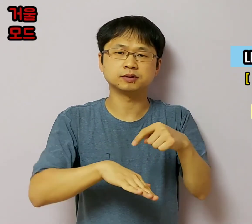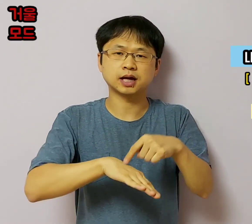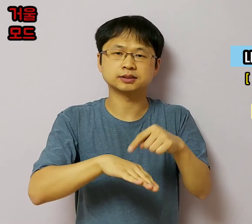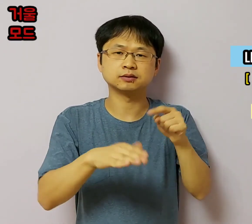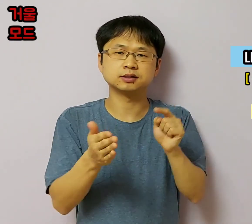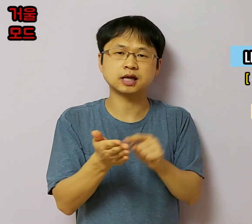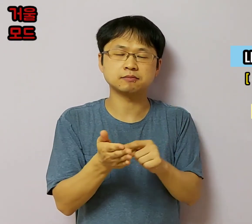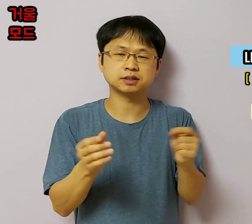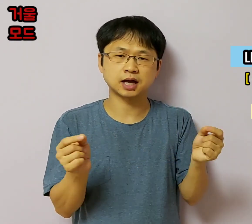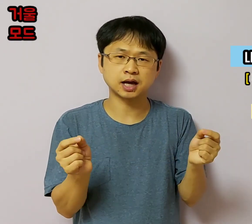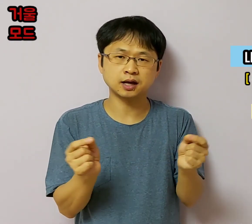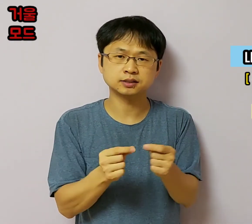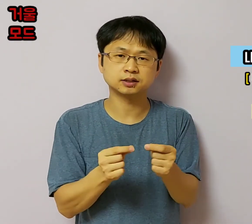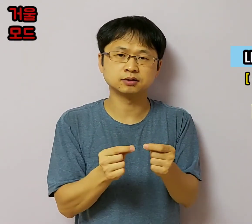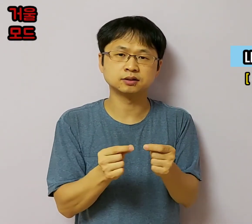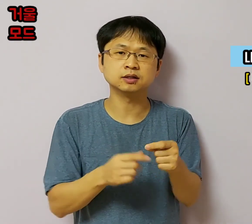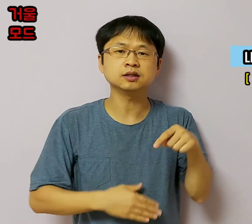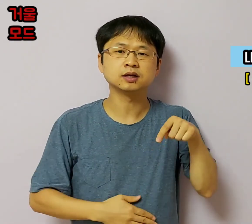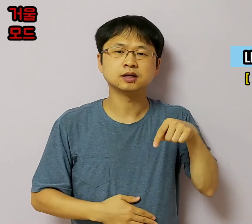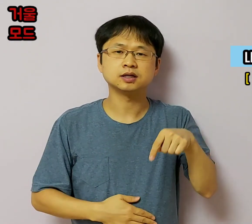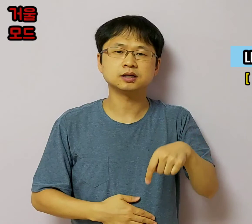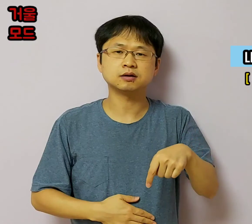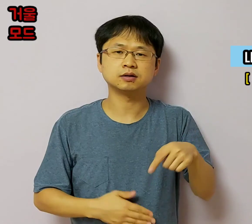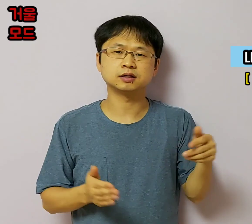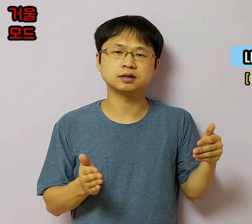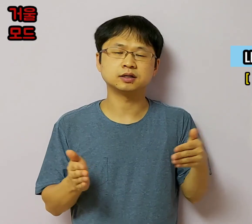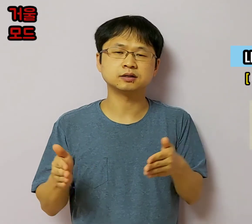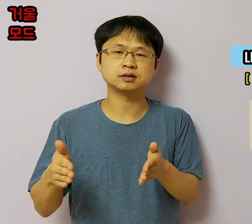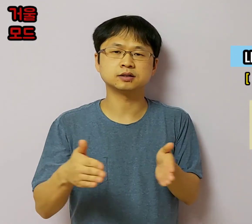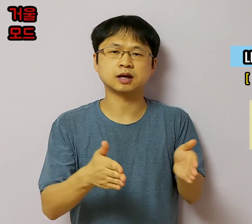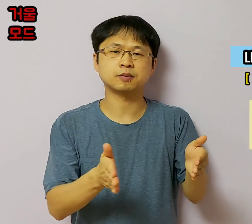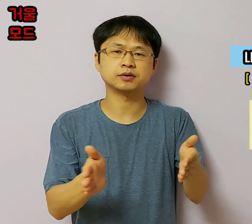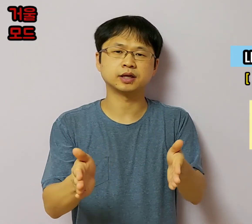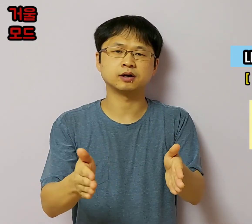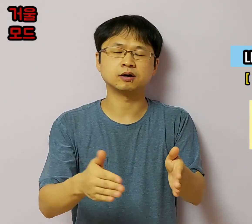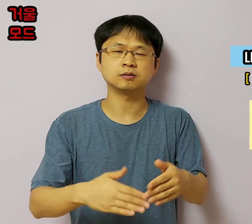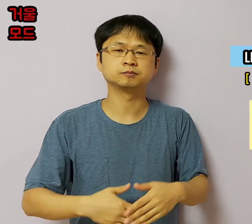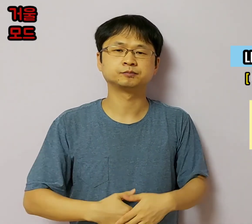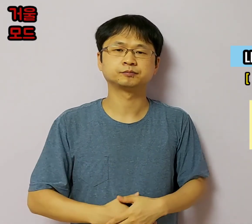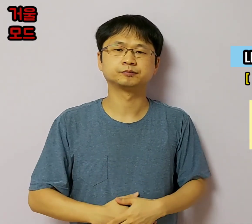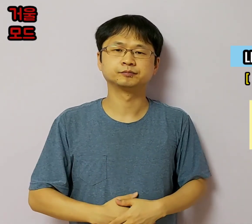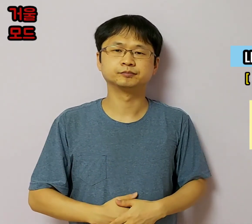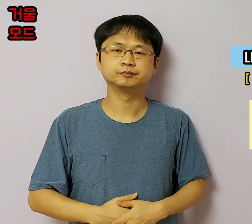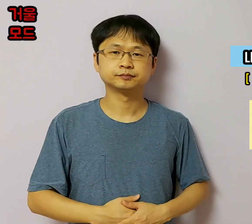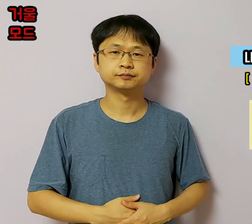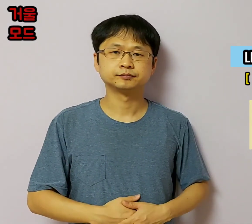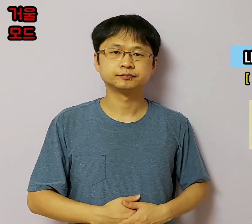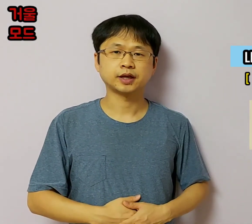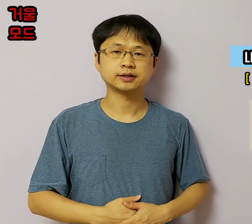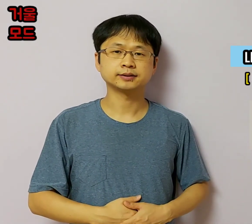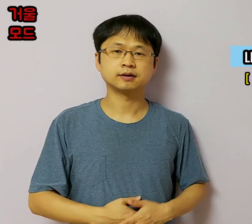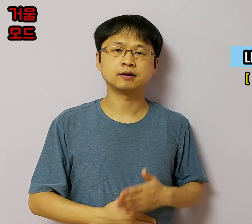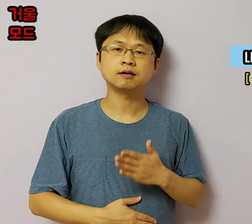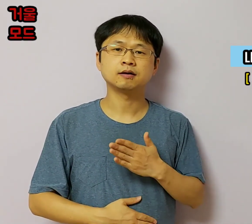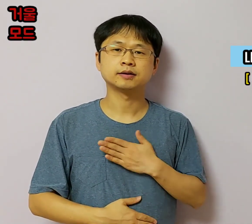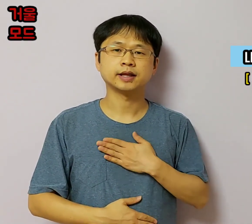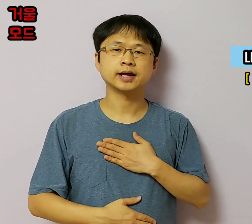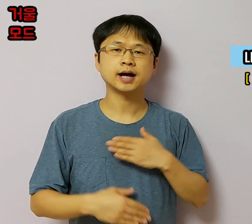겁니다. 정들다입니다. 정든 이 거리는 다 배웠네요. 네, 그래서